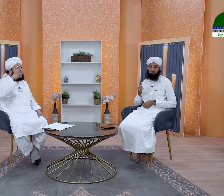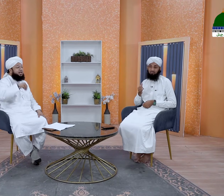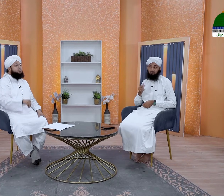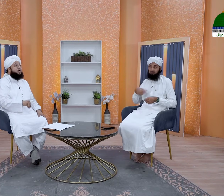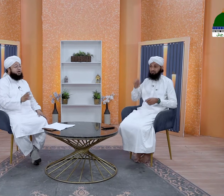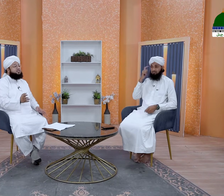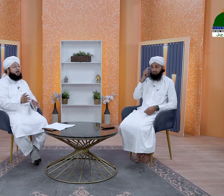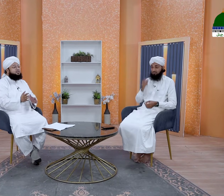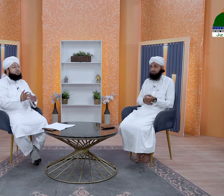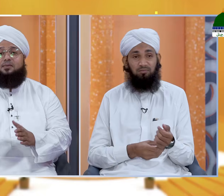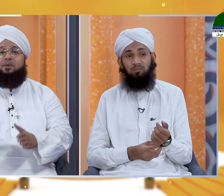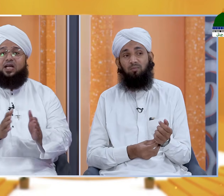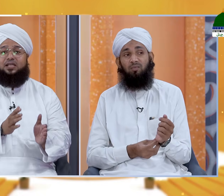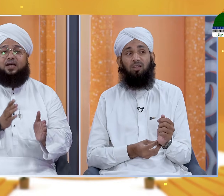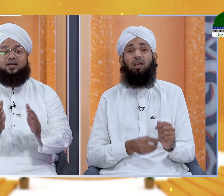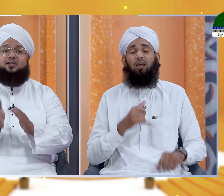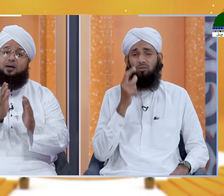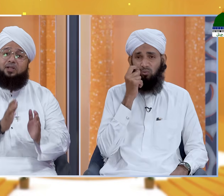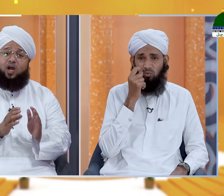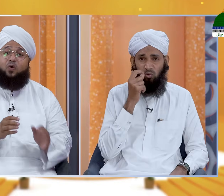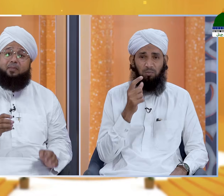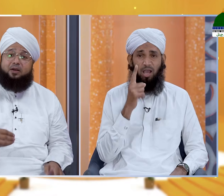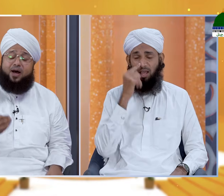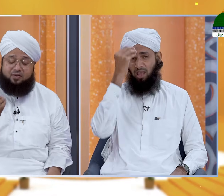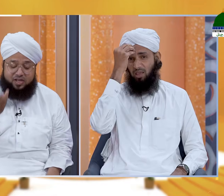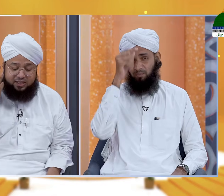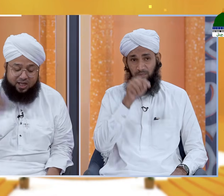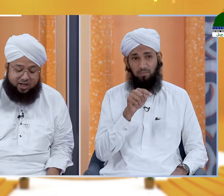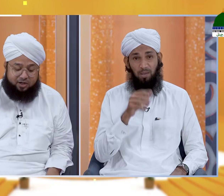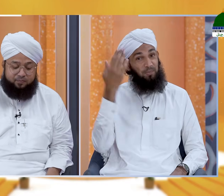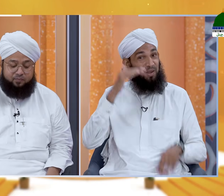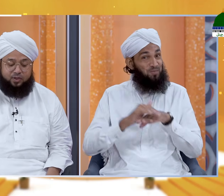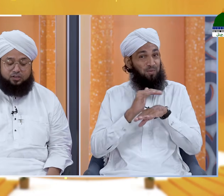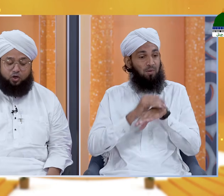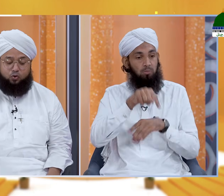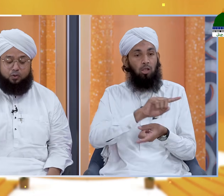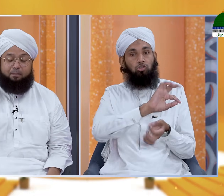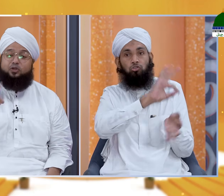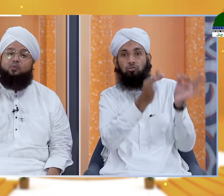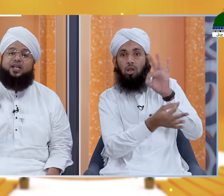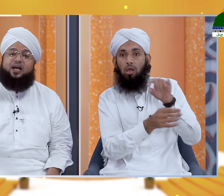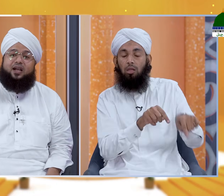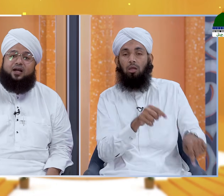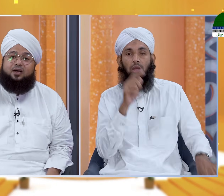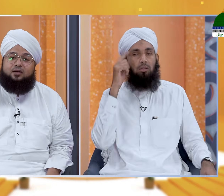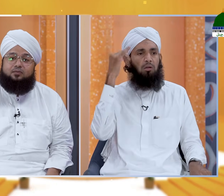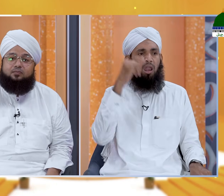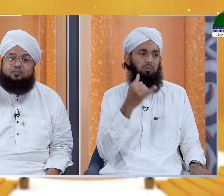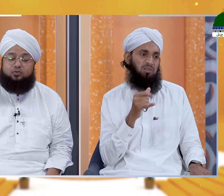بدلہ ہوا، اگر ساس بدل جائے، ساس کا بدلہ ہوا مہربان رویہ دیکھ کر ضرور بدگمانی کر لینا، جو